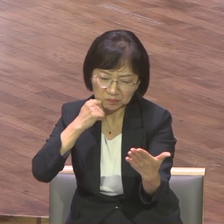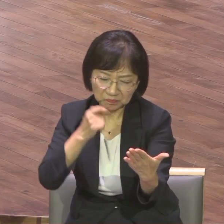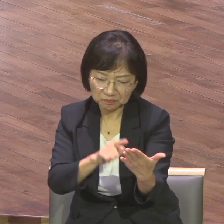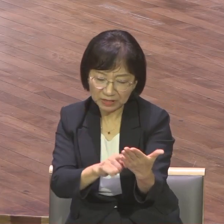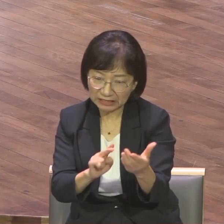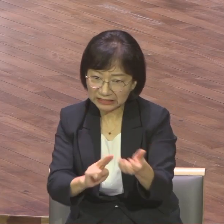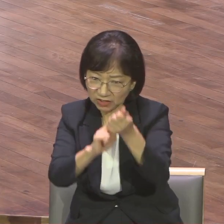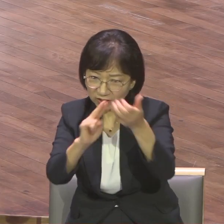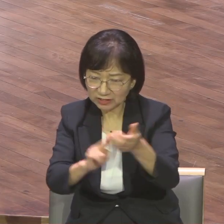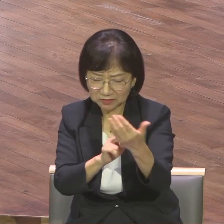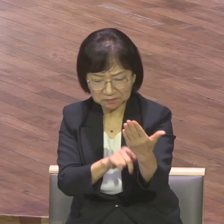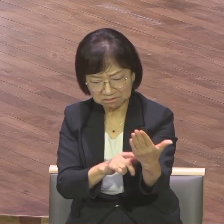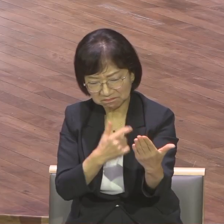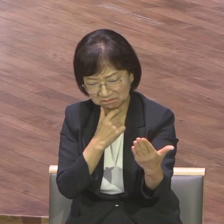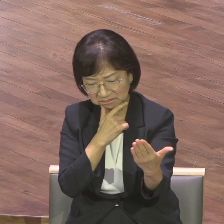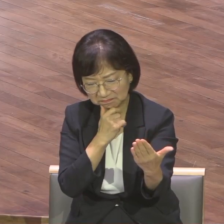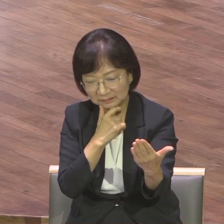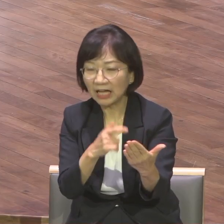그거다,